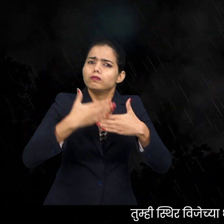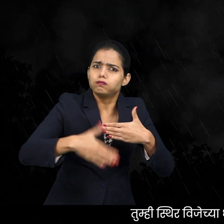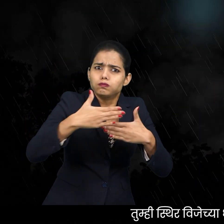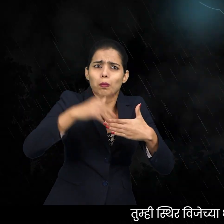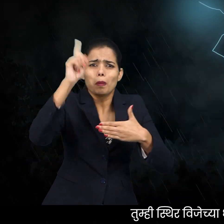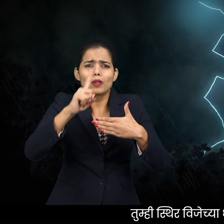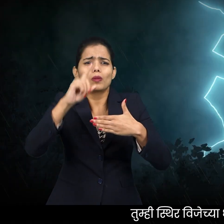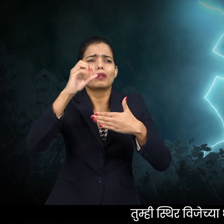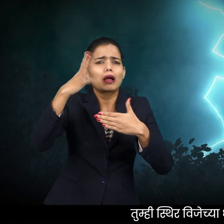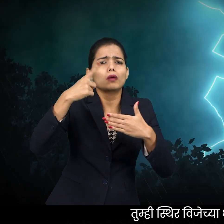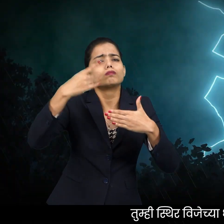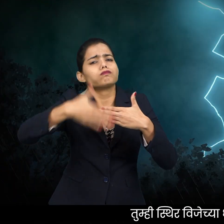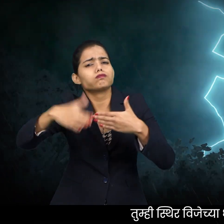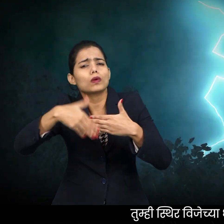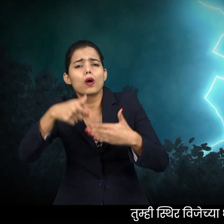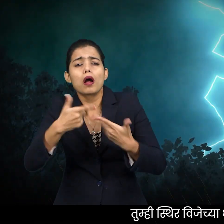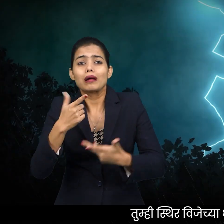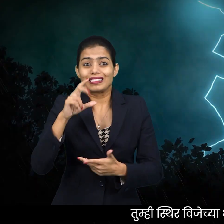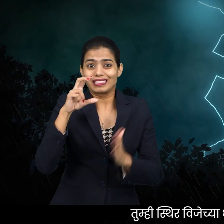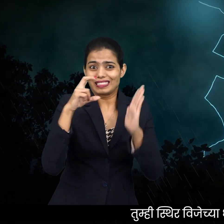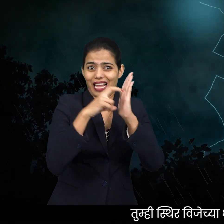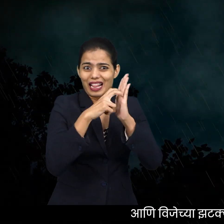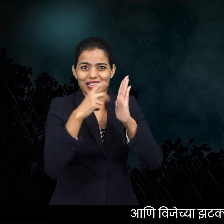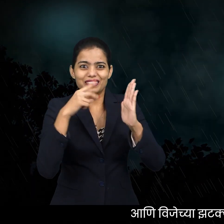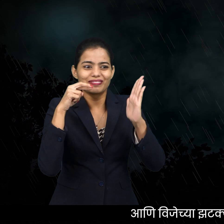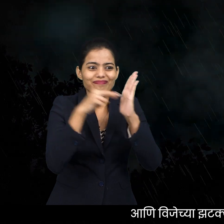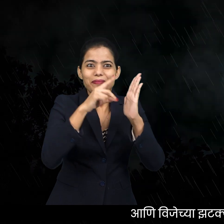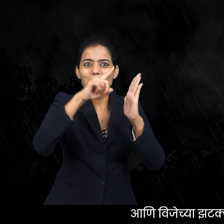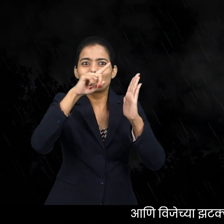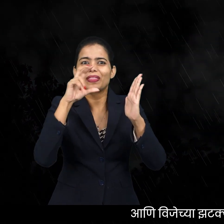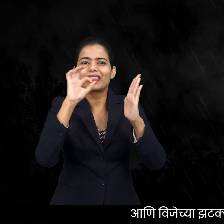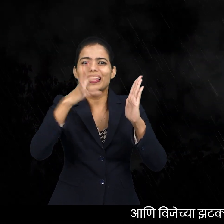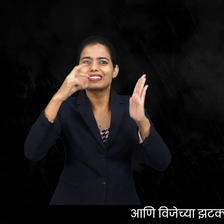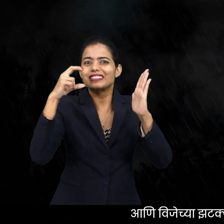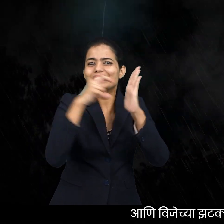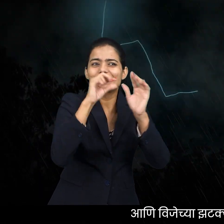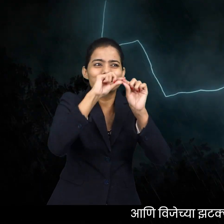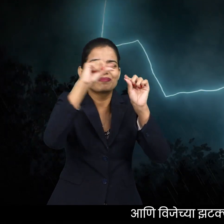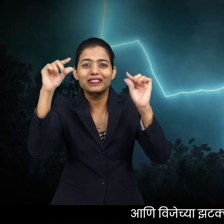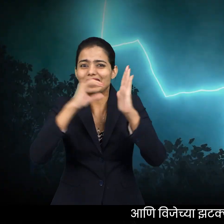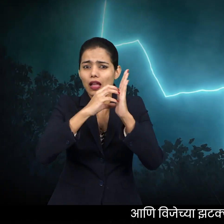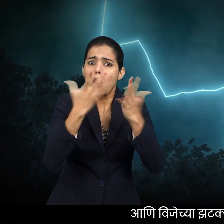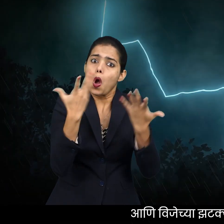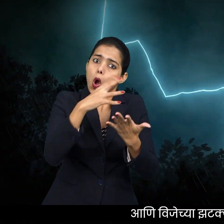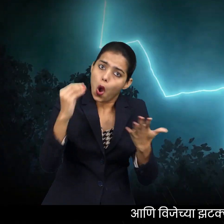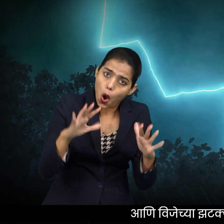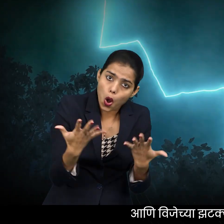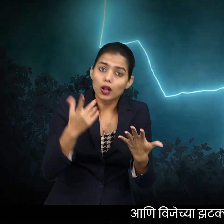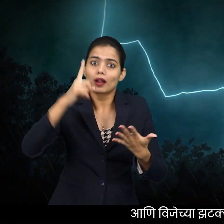धड्यात विद्युत चार्ज आणि विजेच्या झटक्यांबद्दल शिकलात.